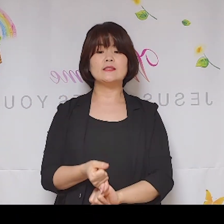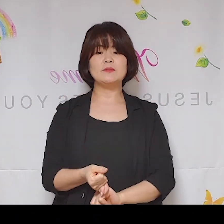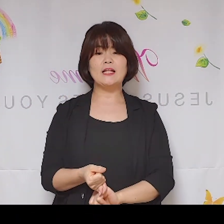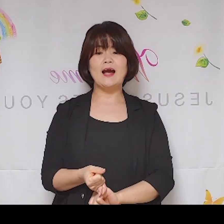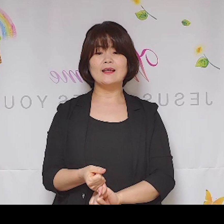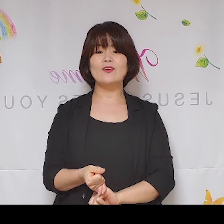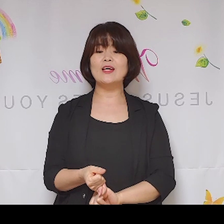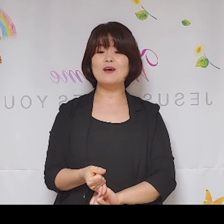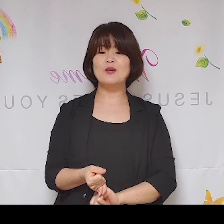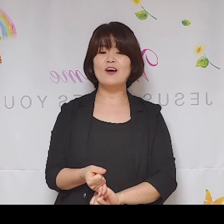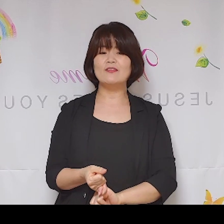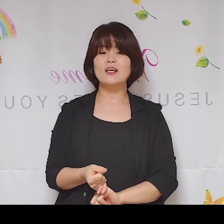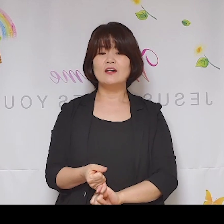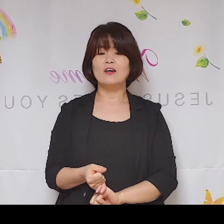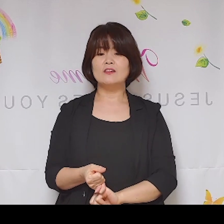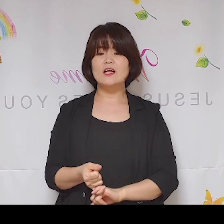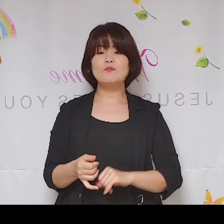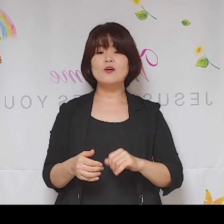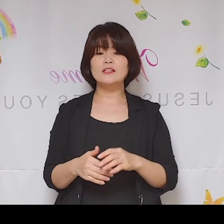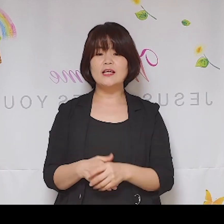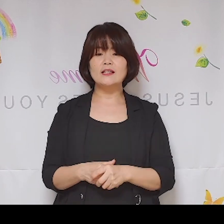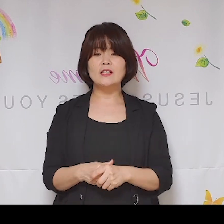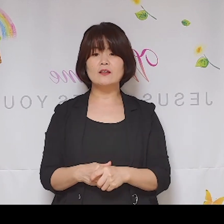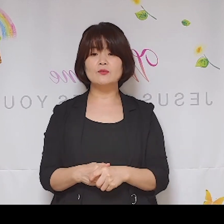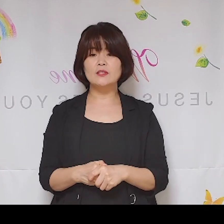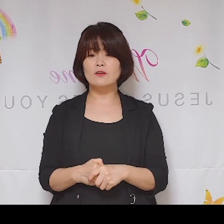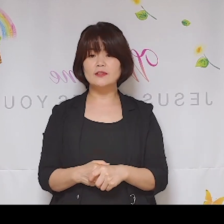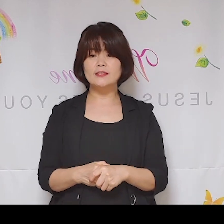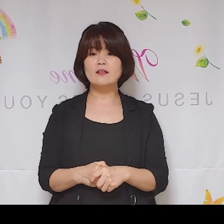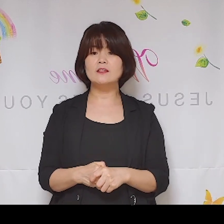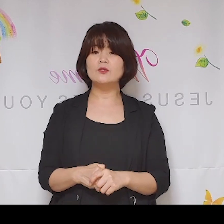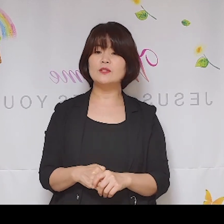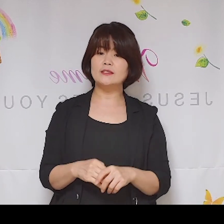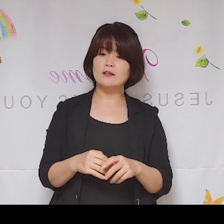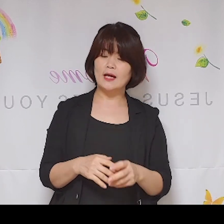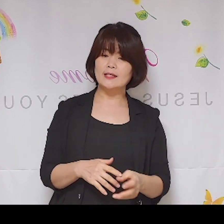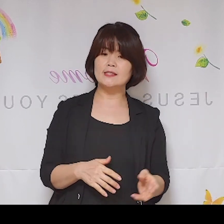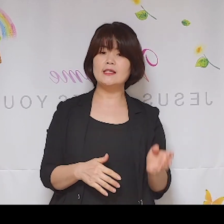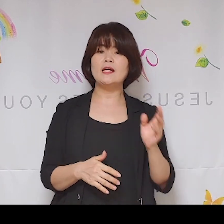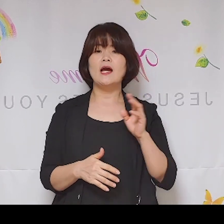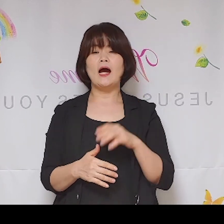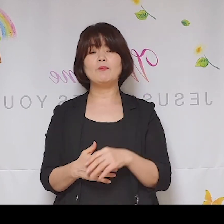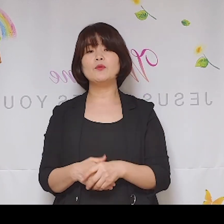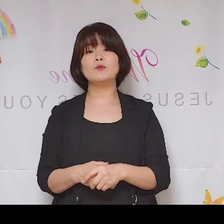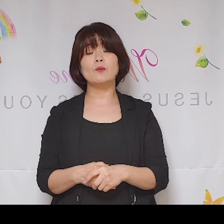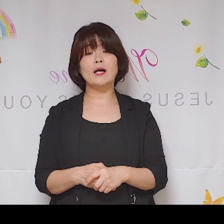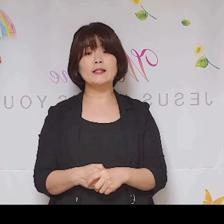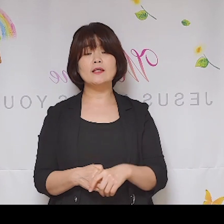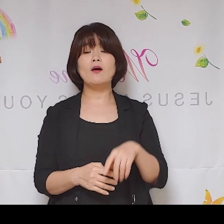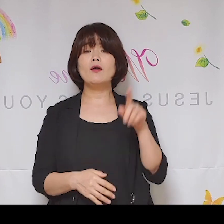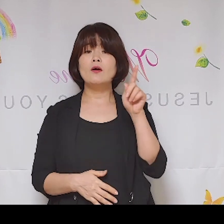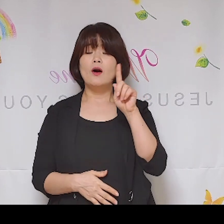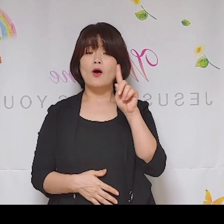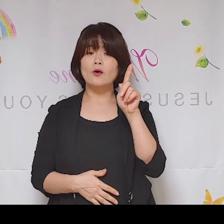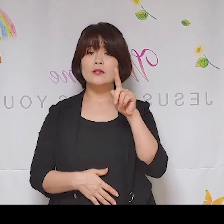됐습니다. 이렇게 하면 설명이 다 되고 있거든요. 그리고 나서 다시 앞으로 돌아가서